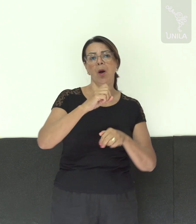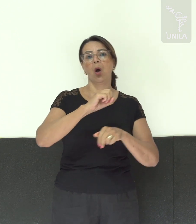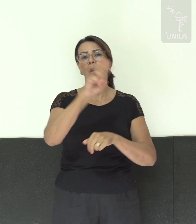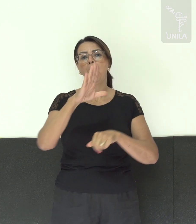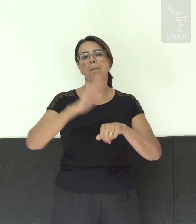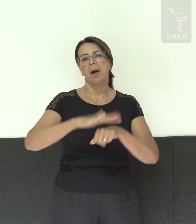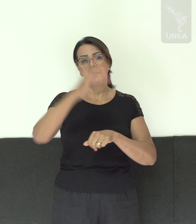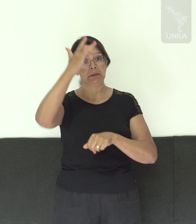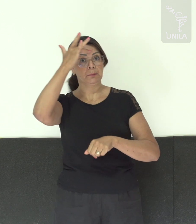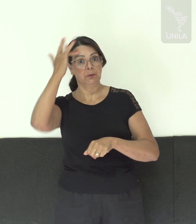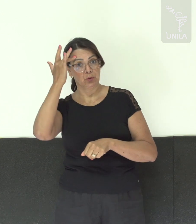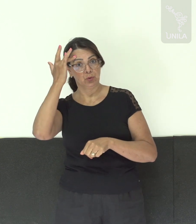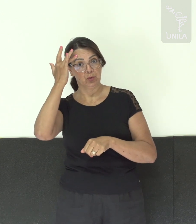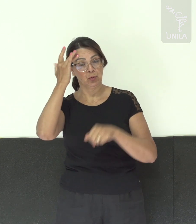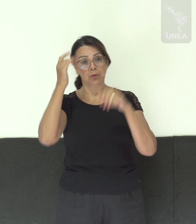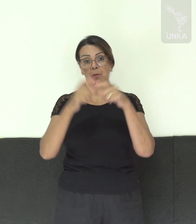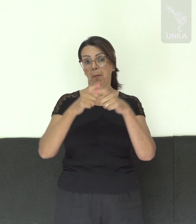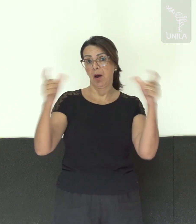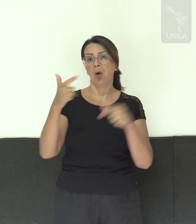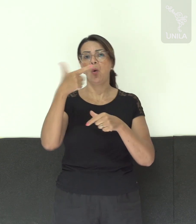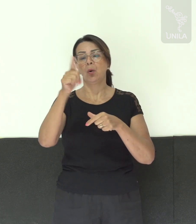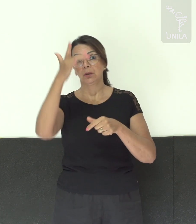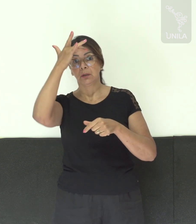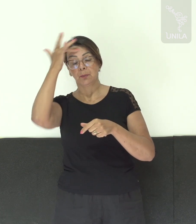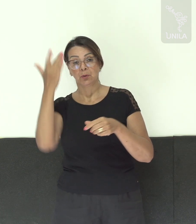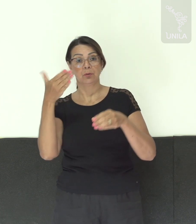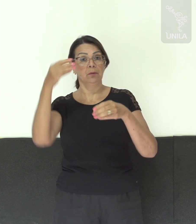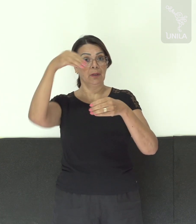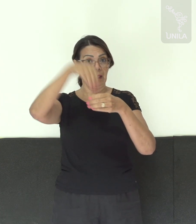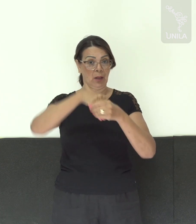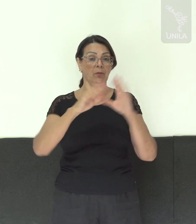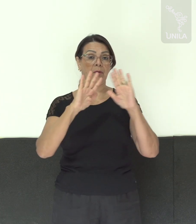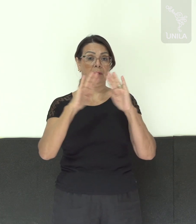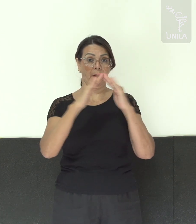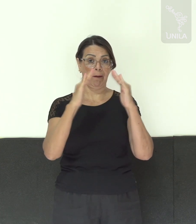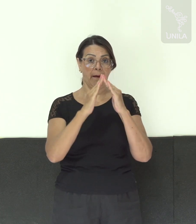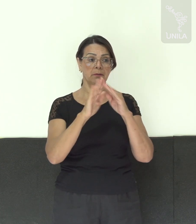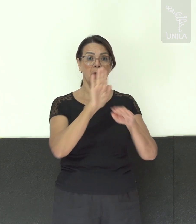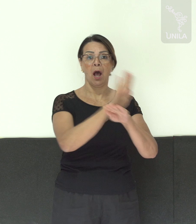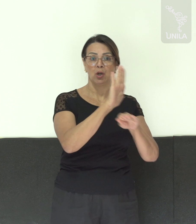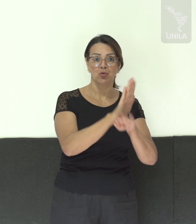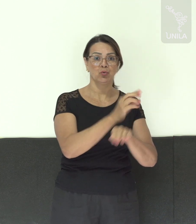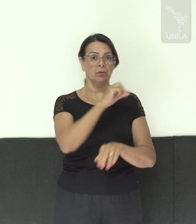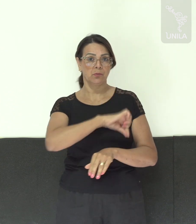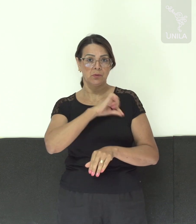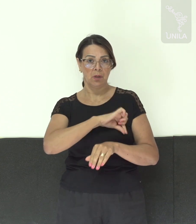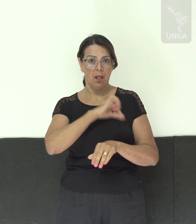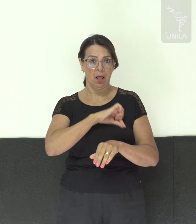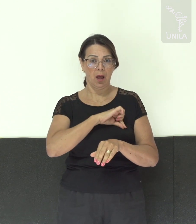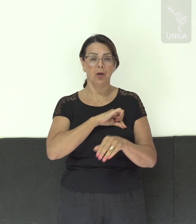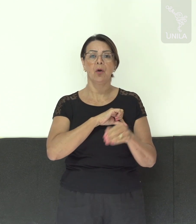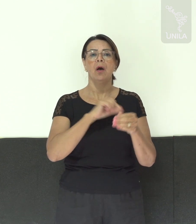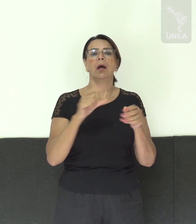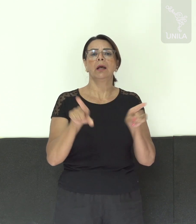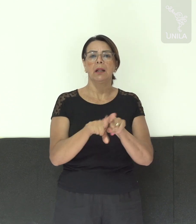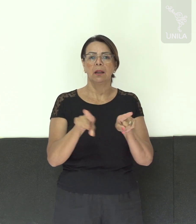pessoas, eventualmente ampliada por outras pessoas que se contribuam o rendimento ou tenham suas